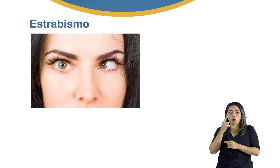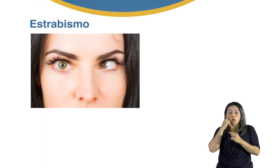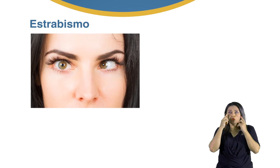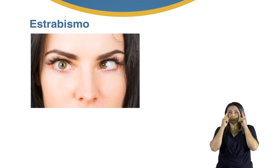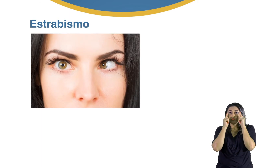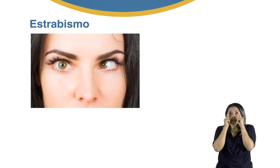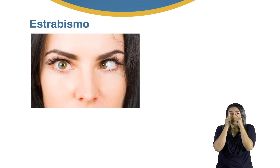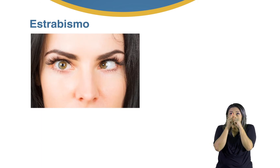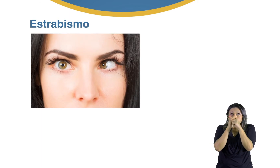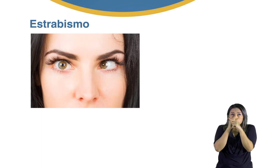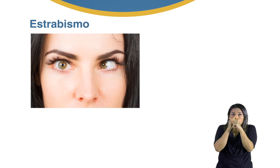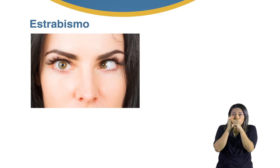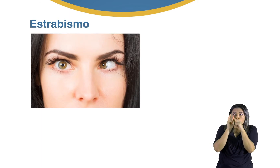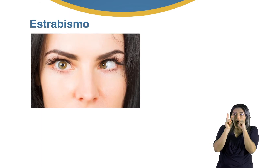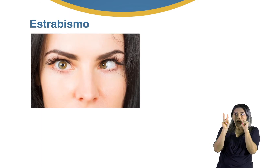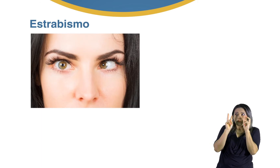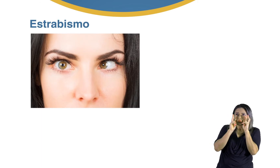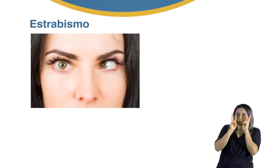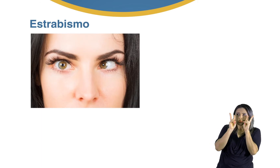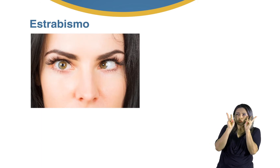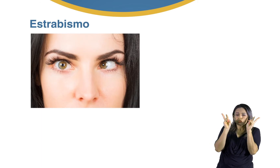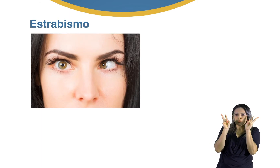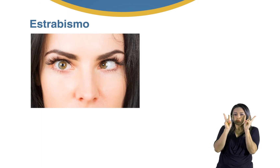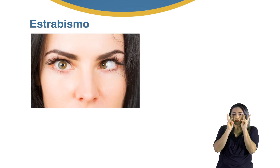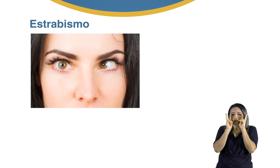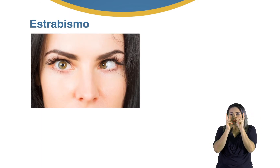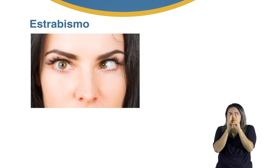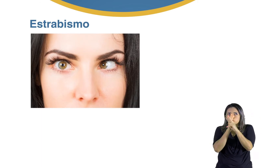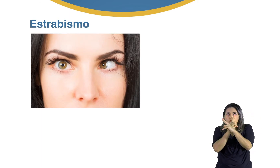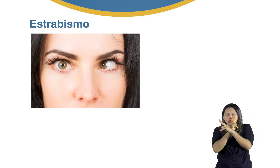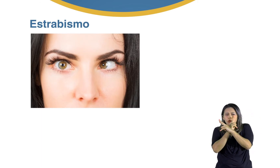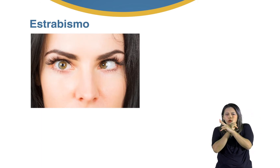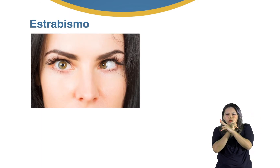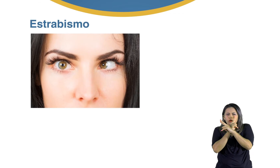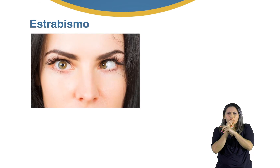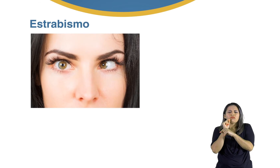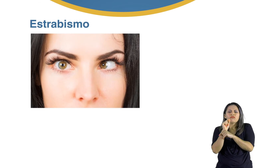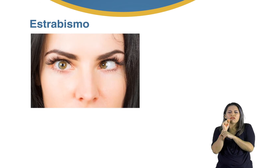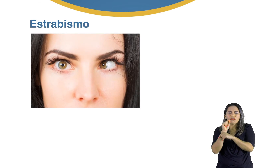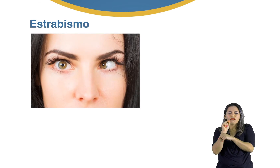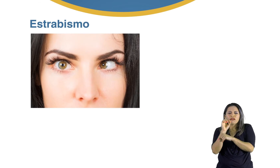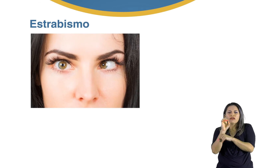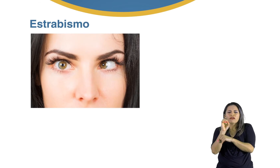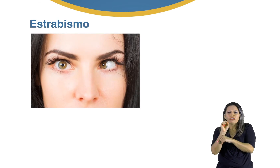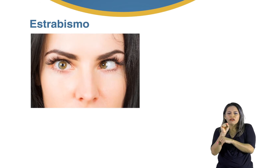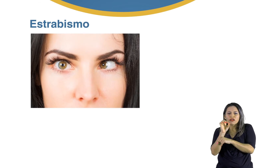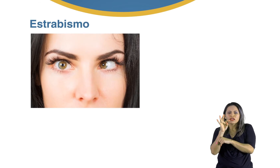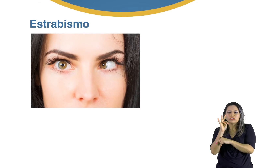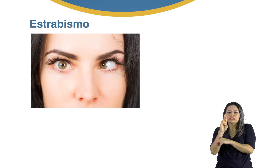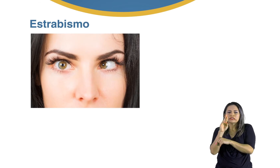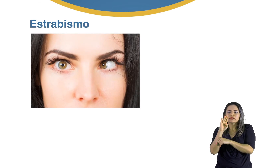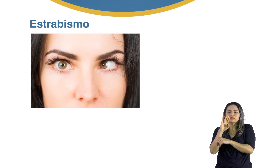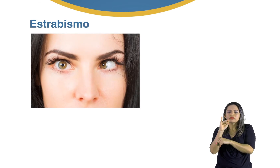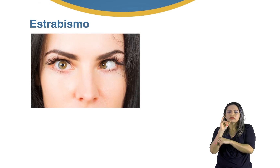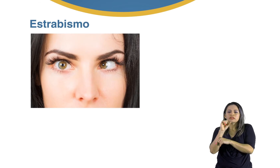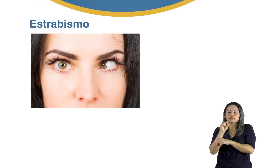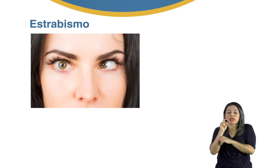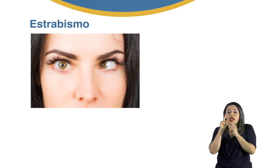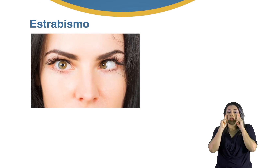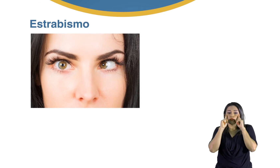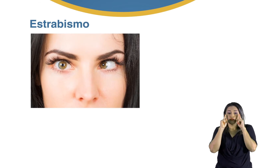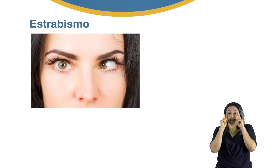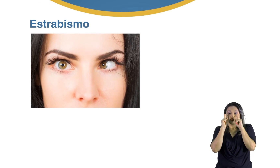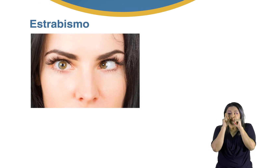o olhinho dela vira todinho para um lado só ou para o outro lado. O que é o estrabismo? Ele consiste num desvio do nervo